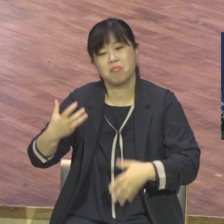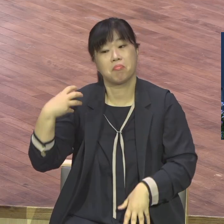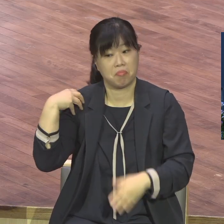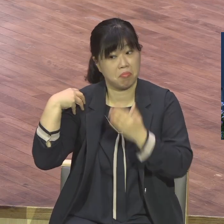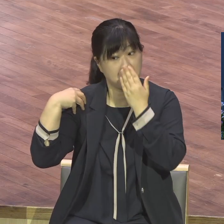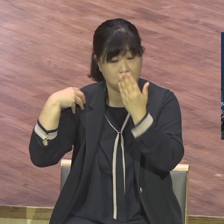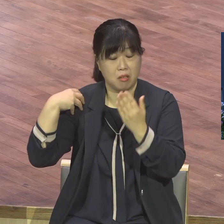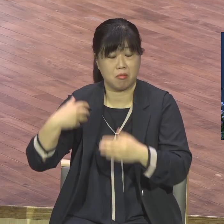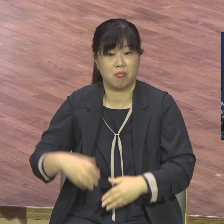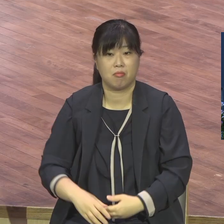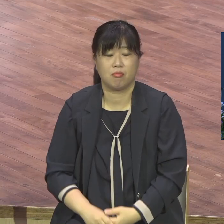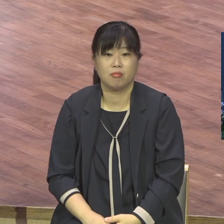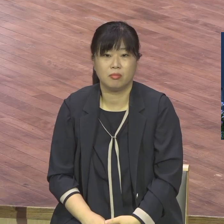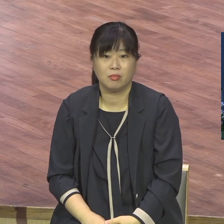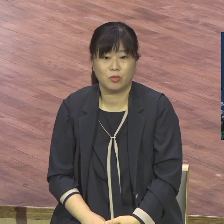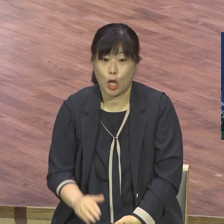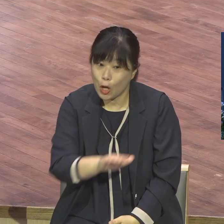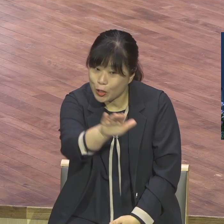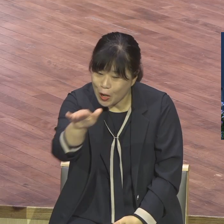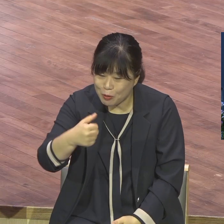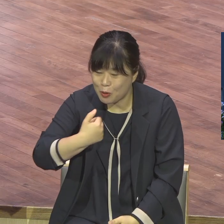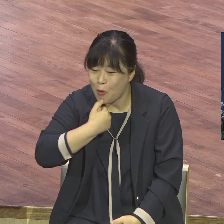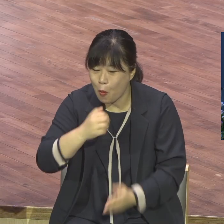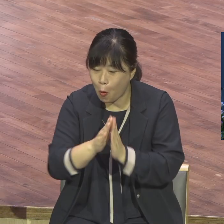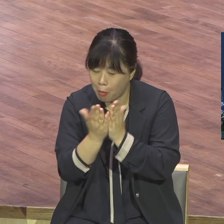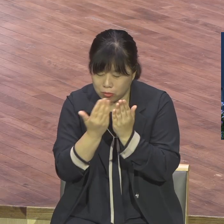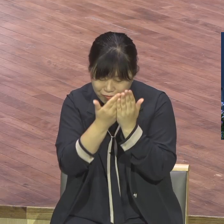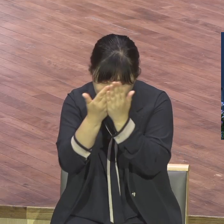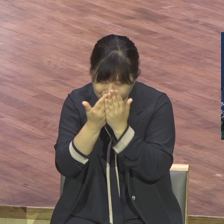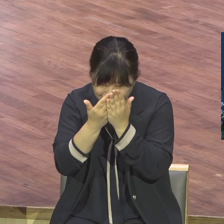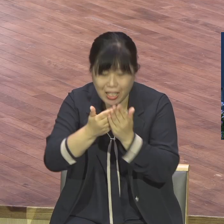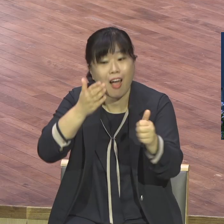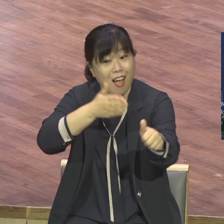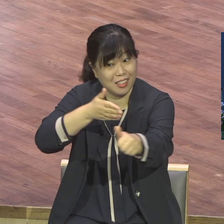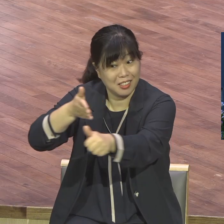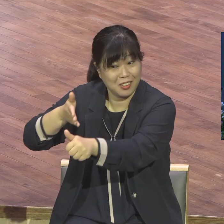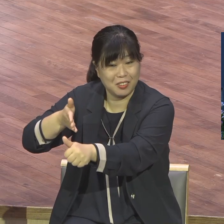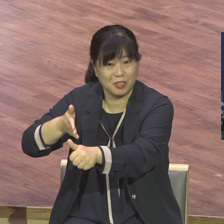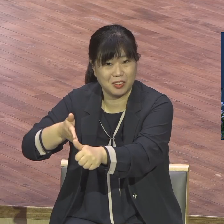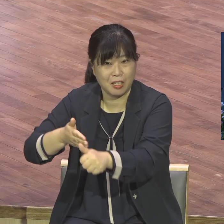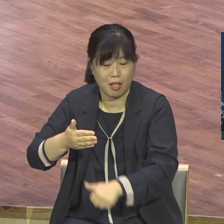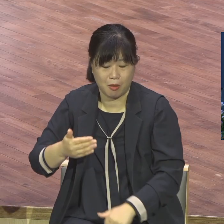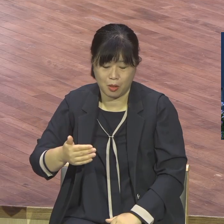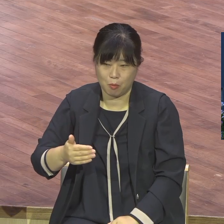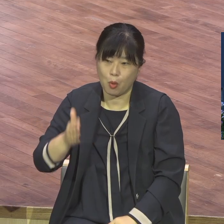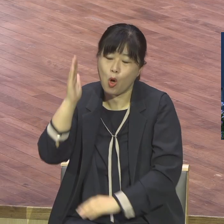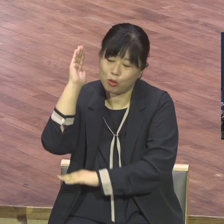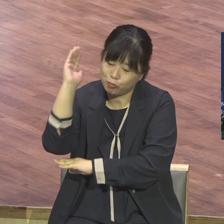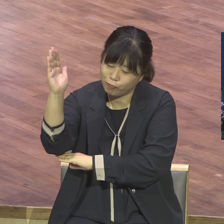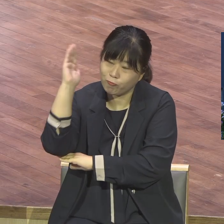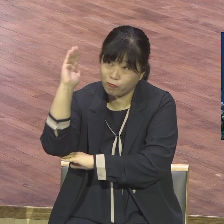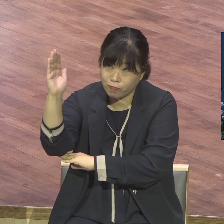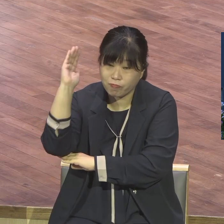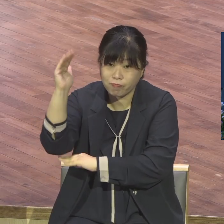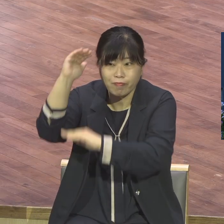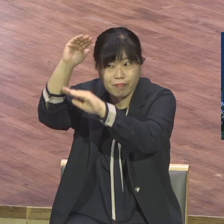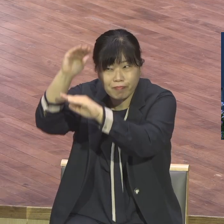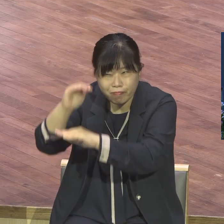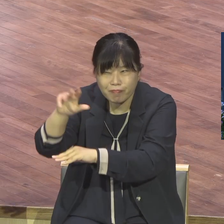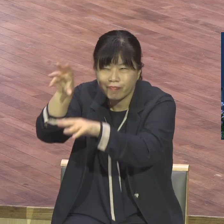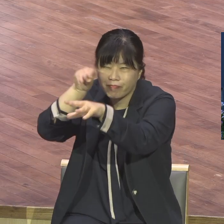로마서 말씀을 많이 드시길 바랍니다. 로마서를 많이 드세요. 매주 강단을 통해서 선포된 말씀뿐만